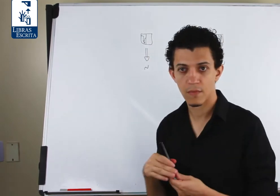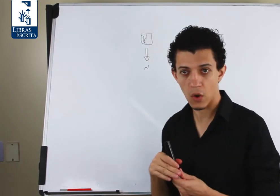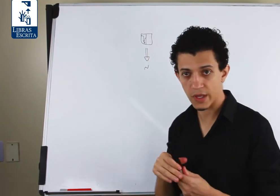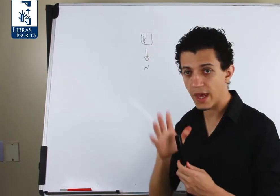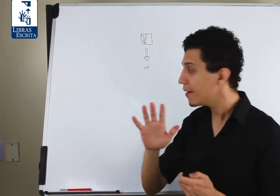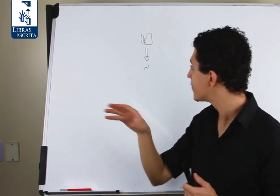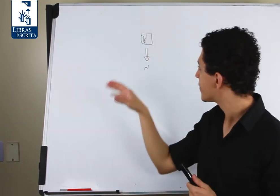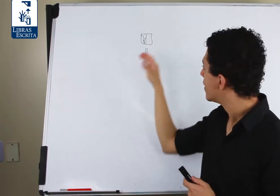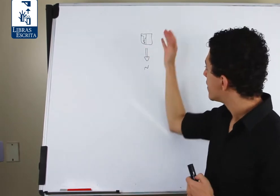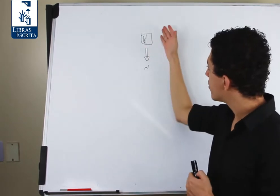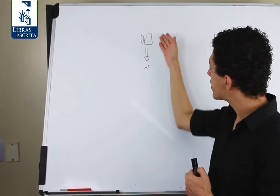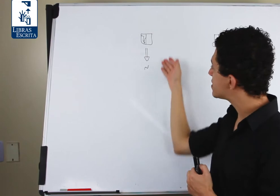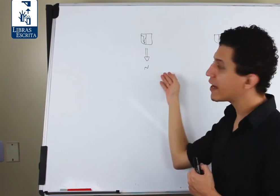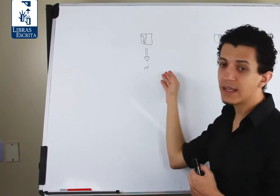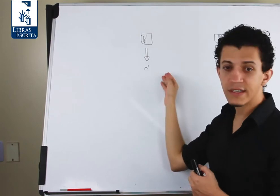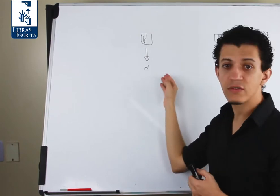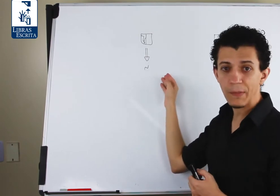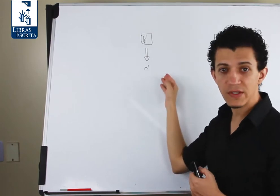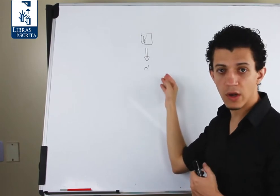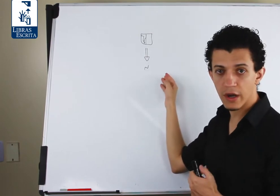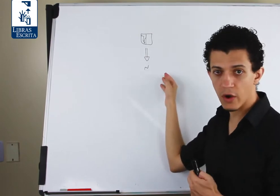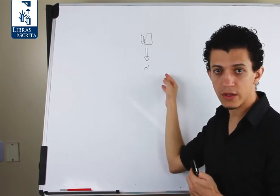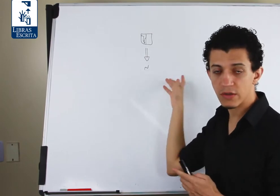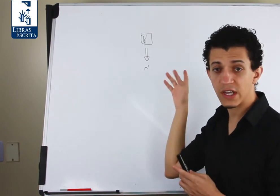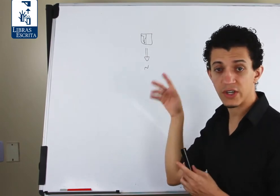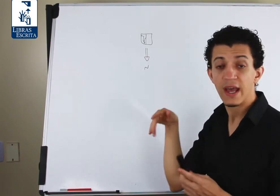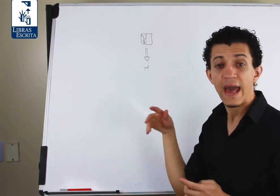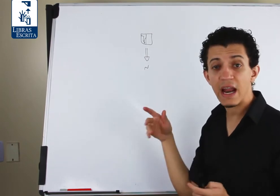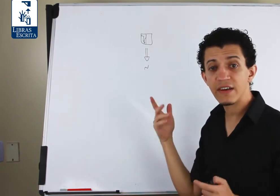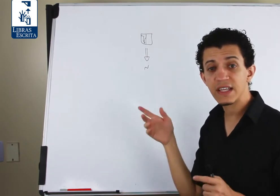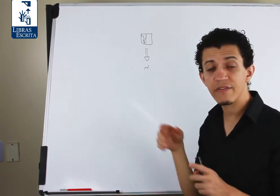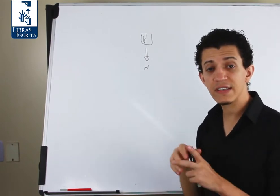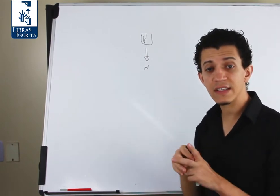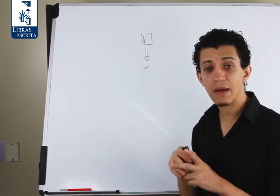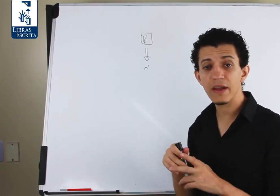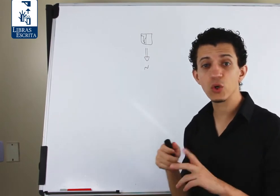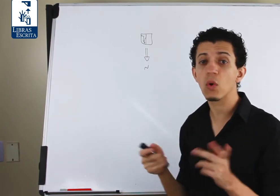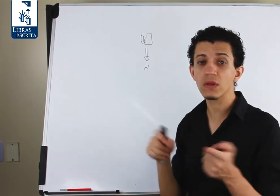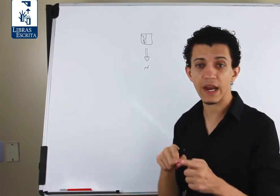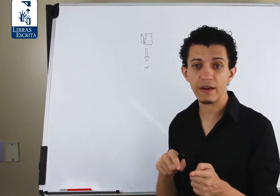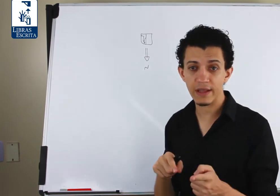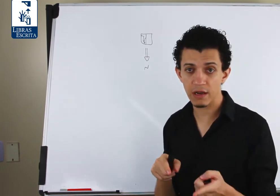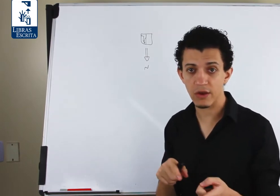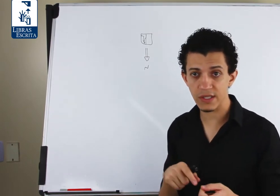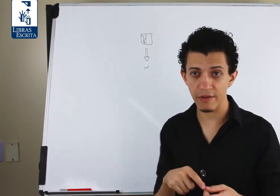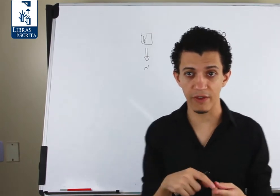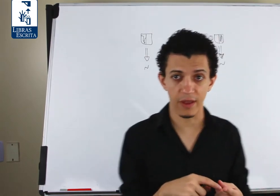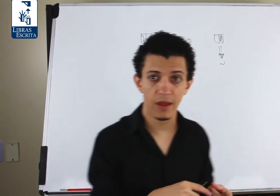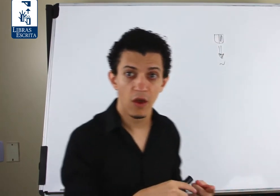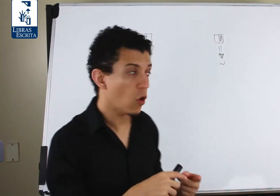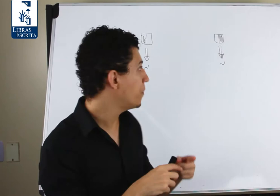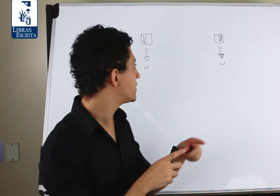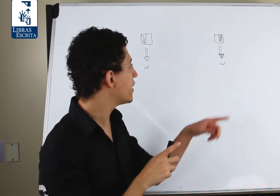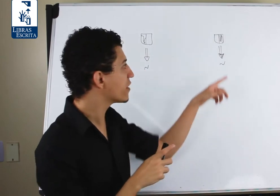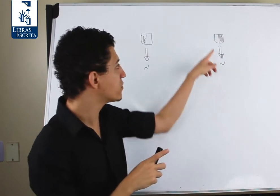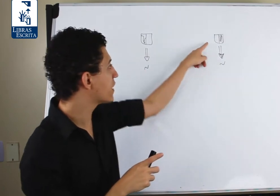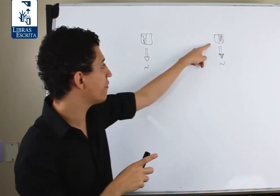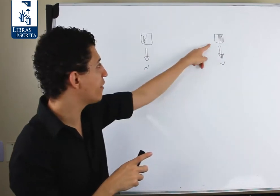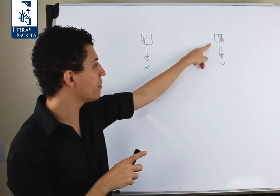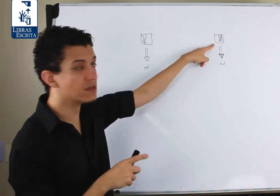Ok? Então aqui seria escrito da pessoa canhota, ou seja, ela vai escrever exatamente o contrário daquilo que eu escrevi. Observe aqui os grafemas.